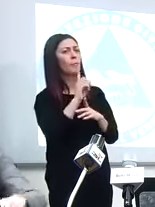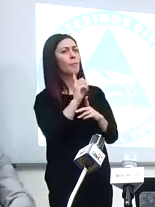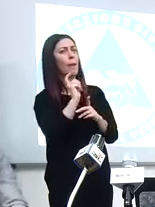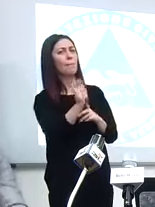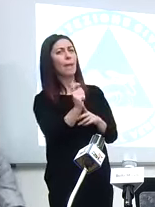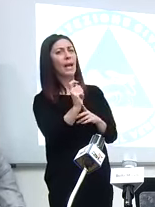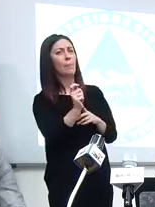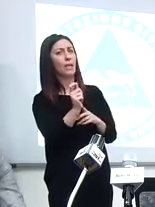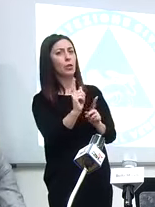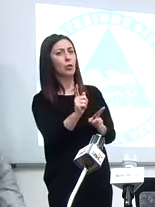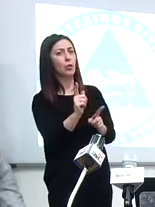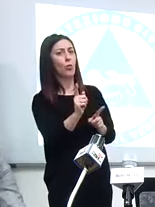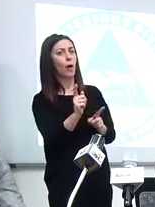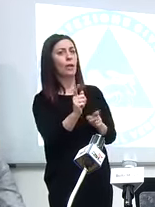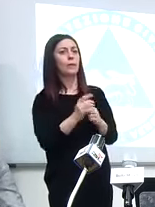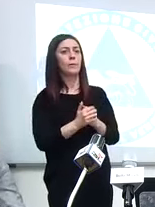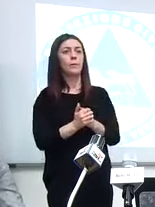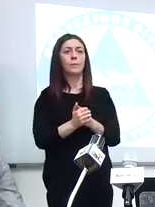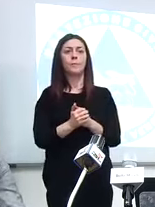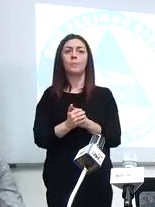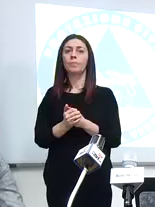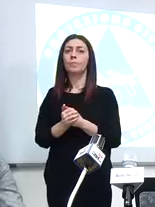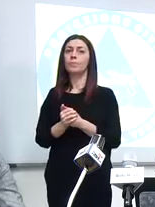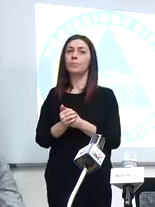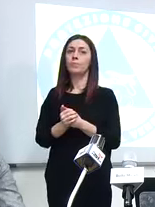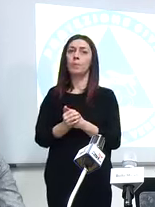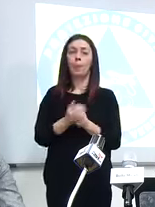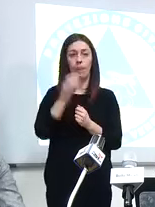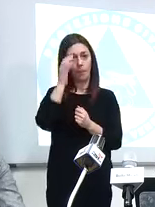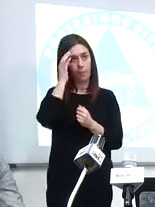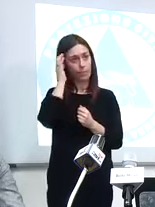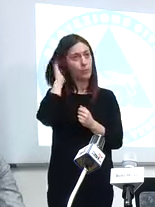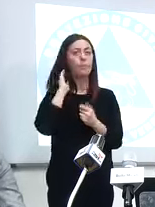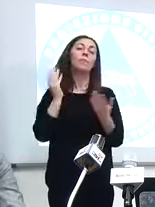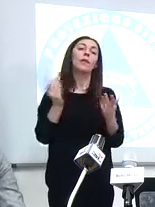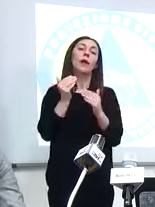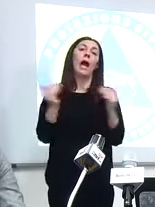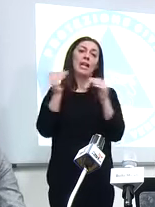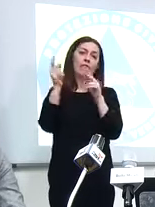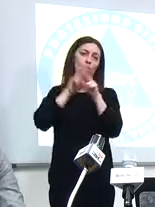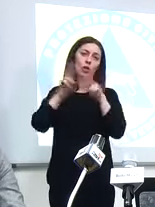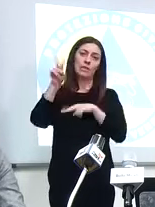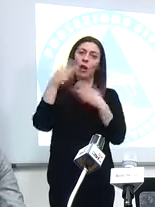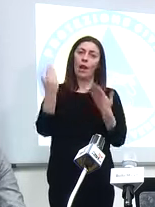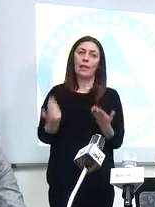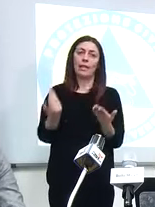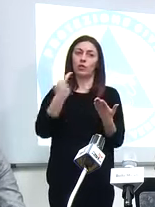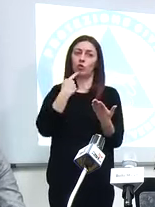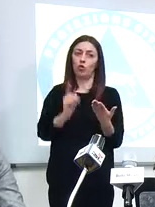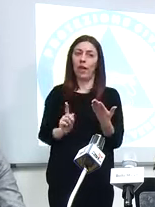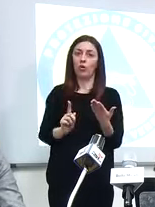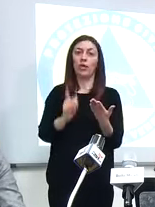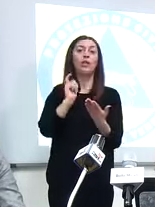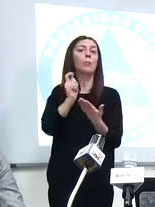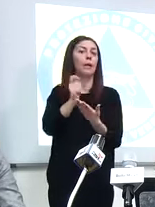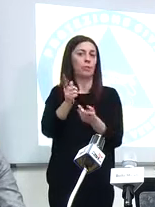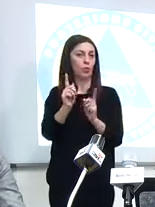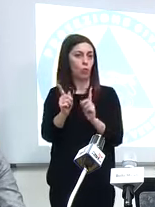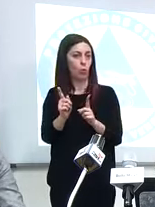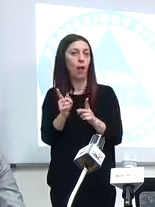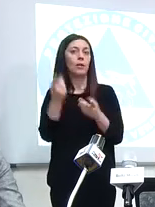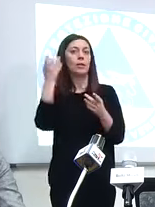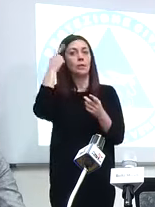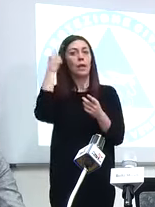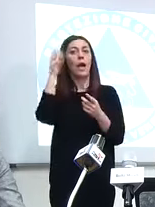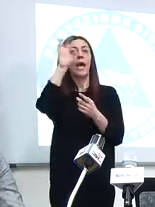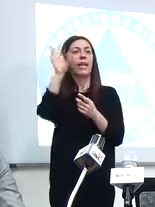volta? Non hanno parlato ancora a livello nazionale di compenso. Ci sono regioni, voi sapete, che hanno tenuto i